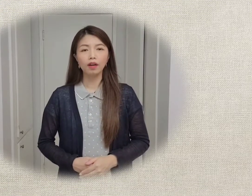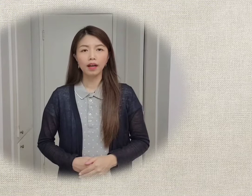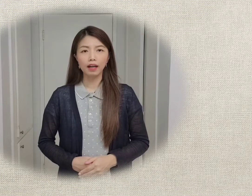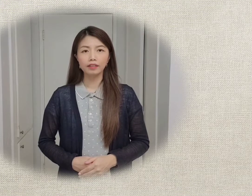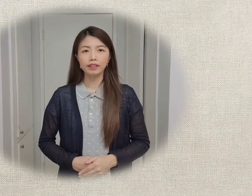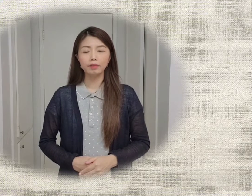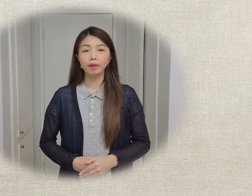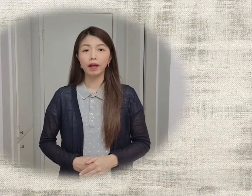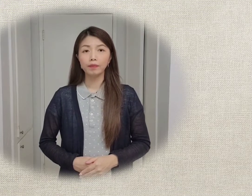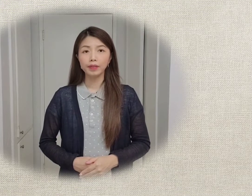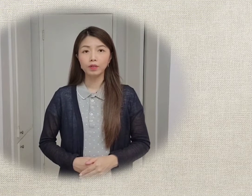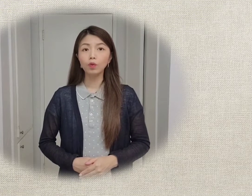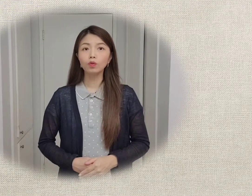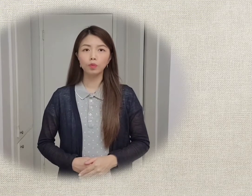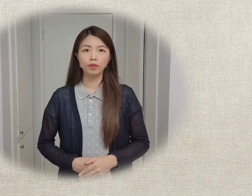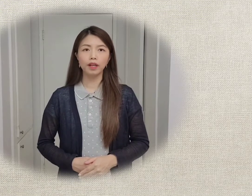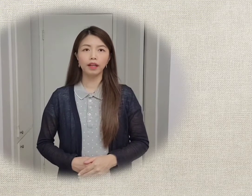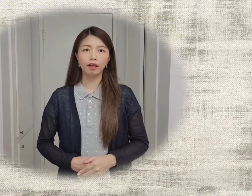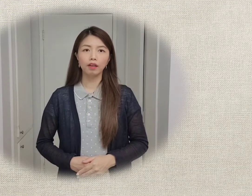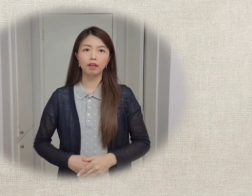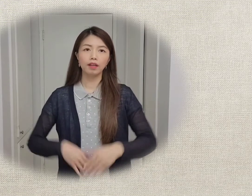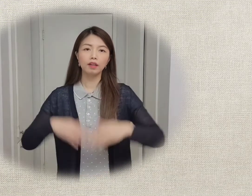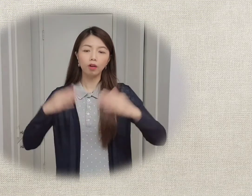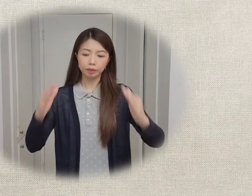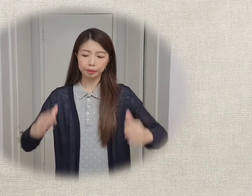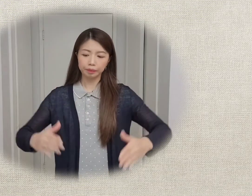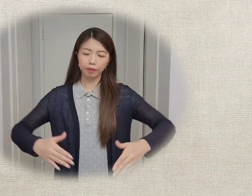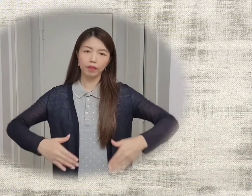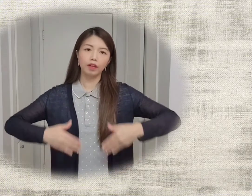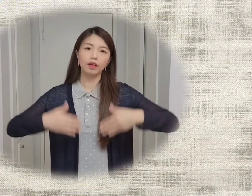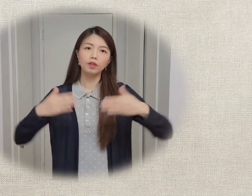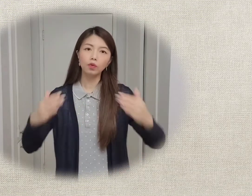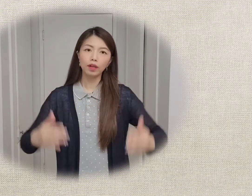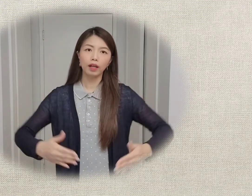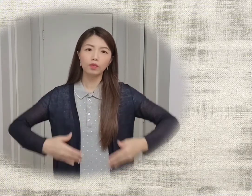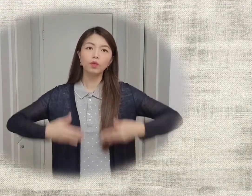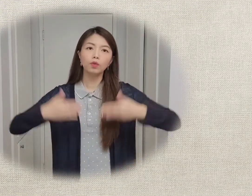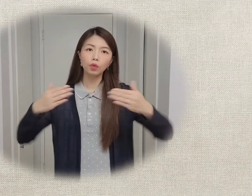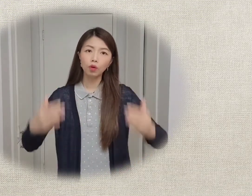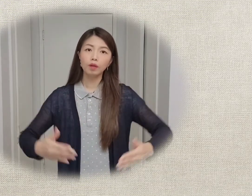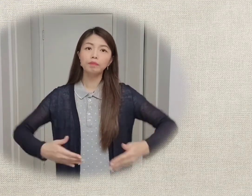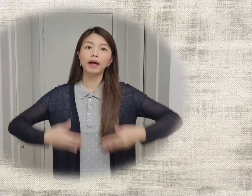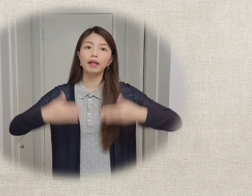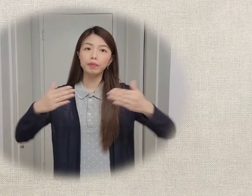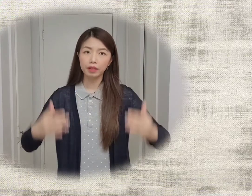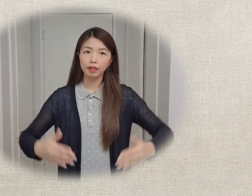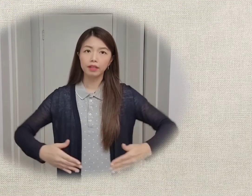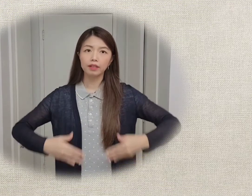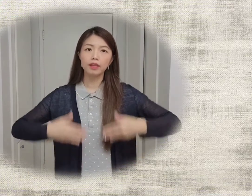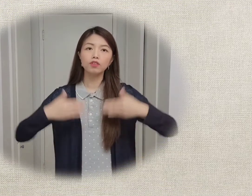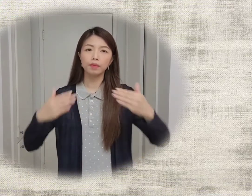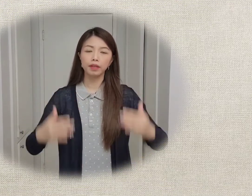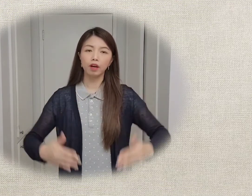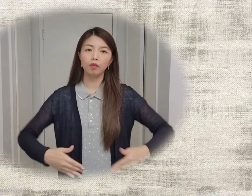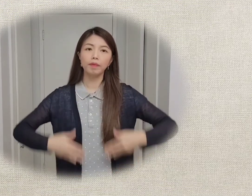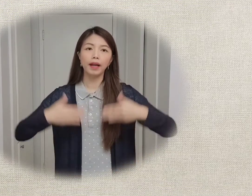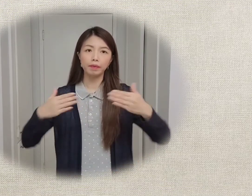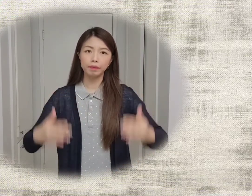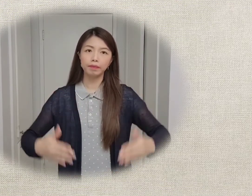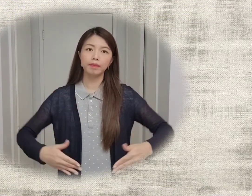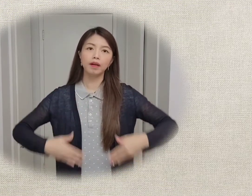수어는요, 가을은 바람이 솔솔 불잖아요. 그래서 이렇게 손을 안쪽으로 바람을 일으키듯이 해주시면